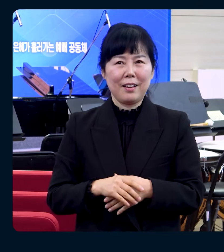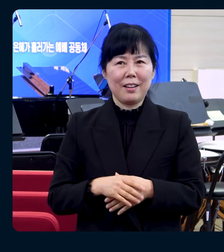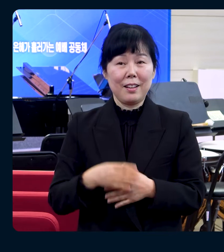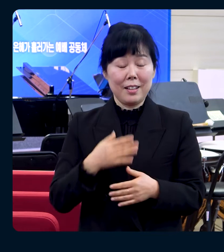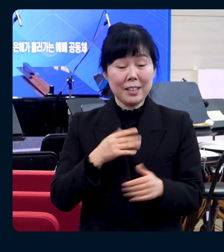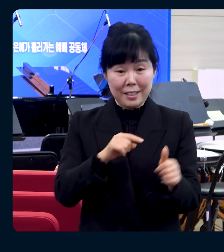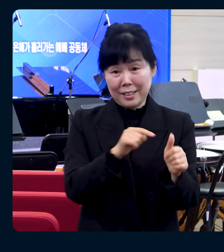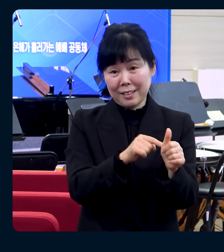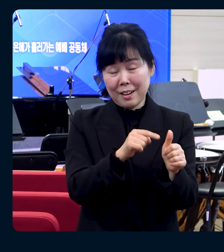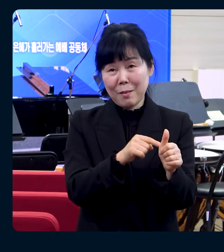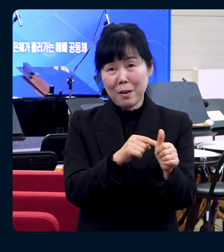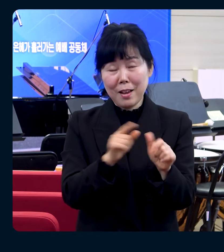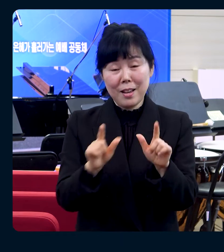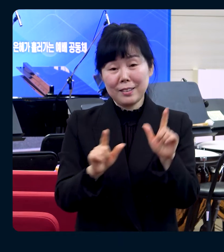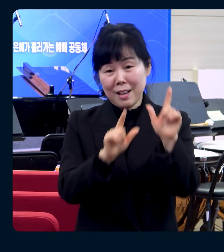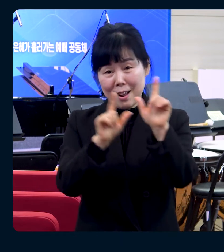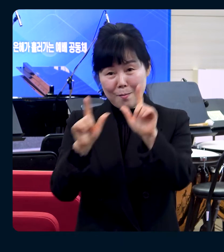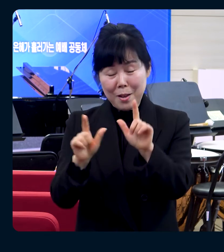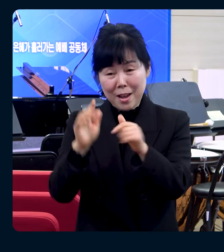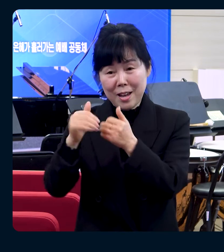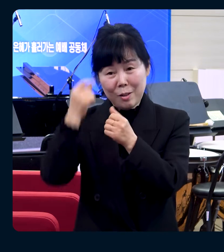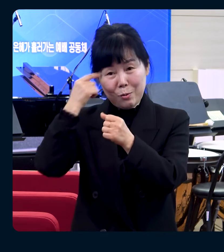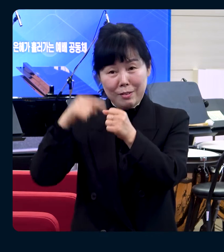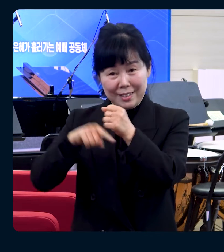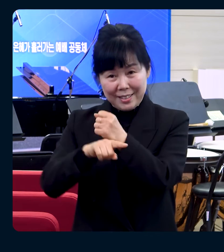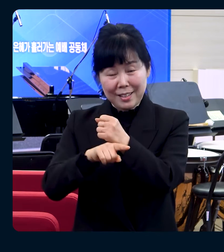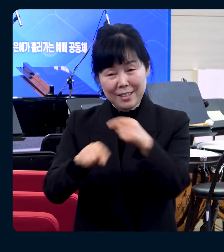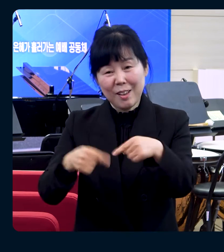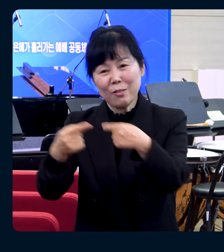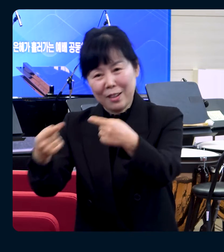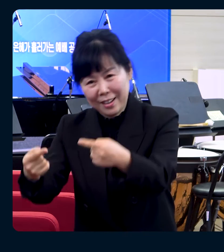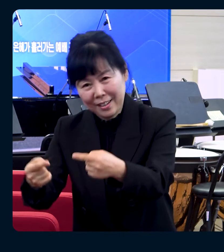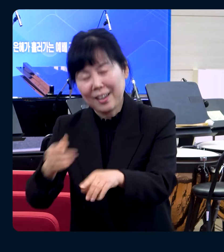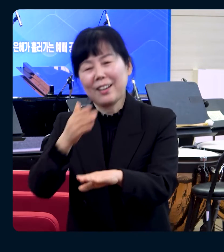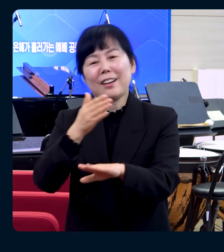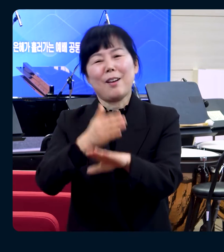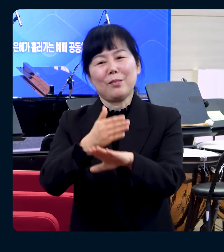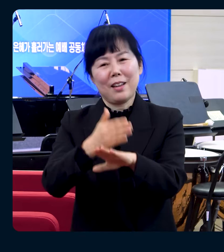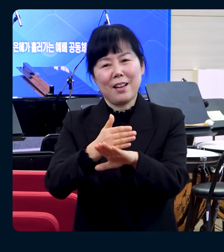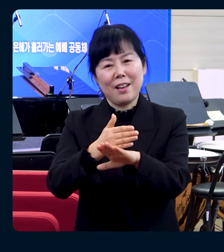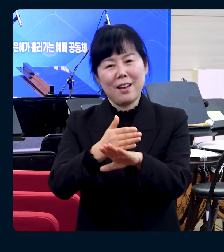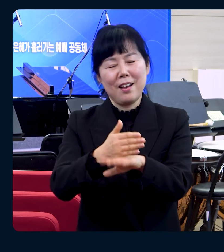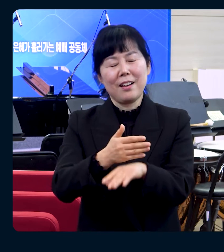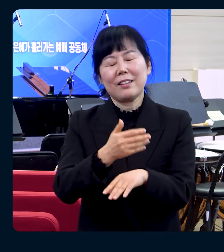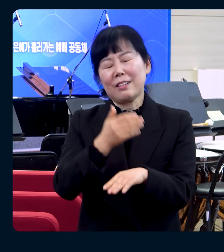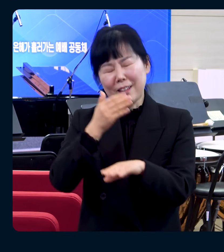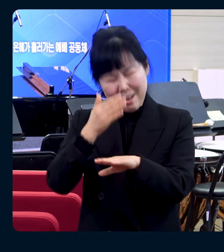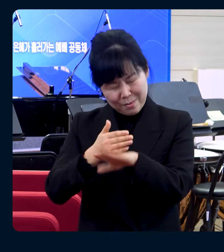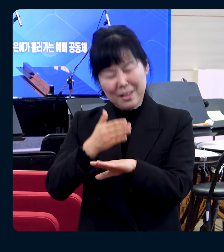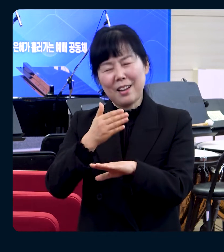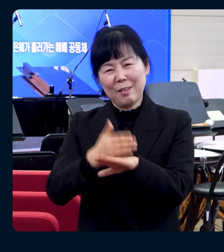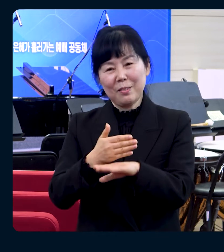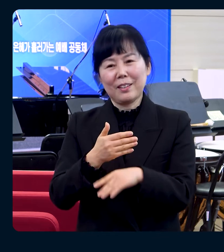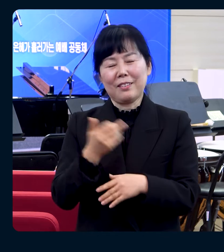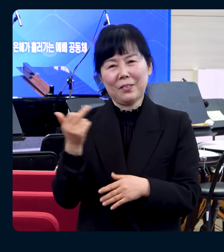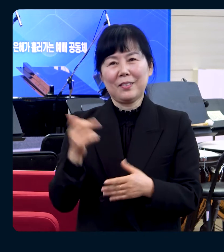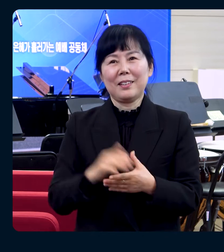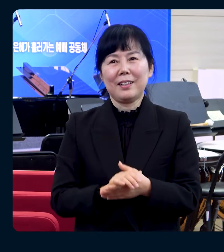없어요. 자기 삶이 이런 이야기가 있다는 게 너무 감사한 거예요. 그래서 그렇게 행복하다고.